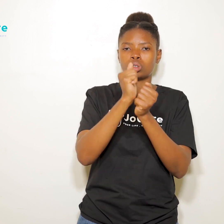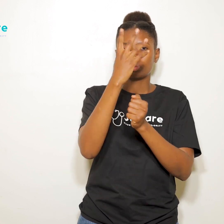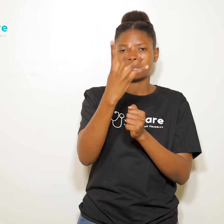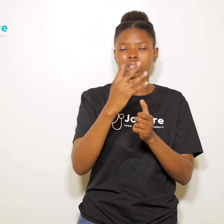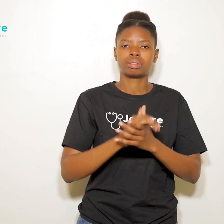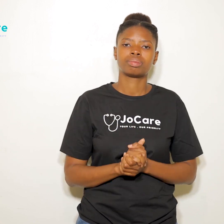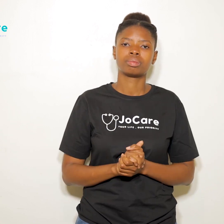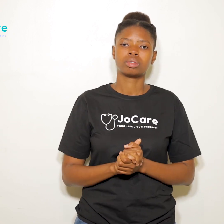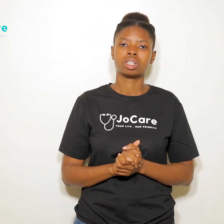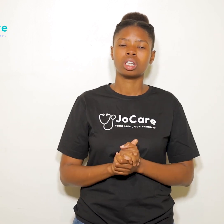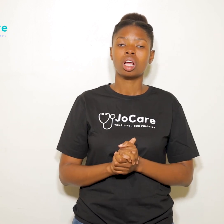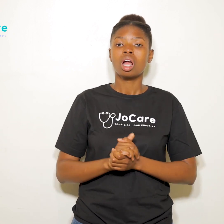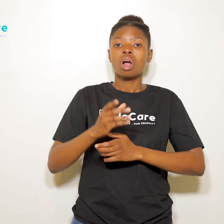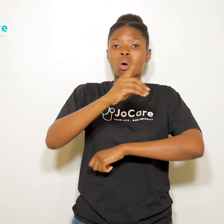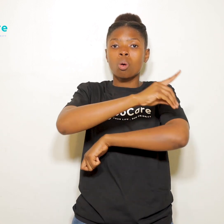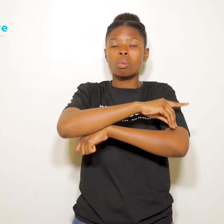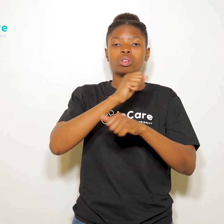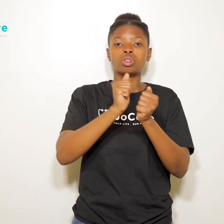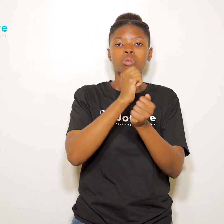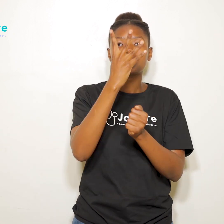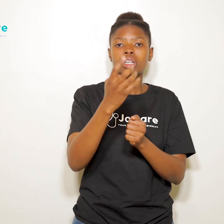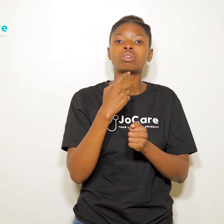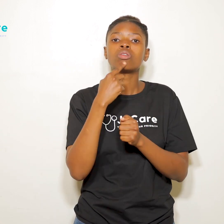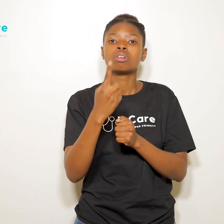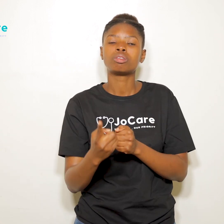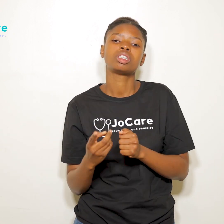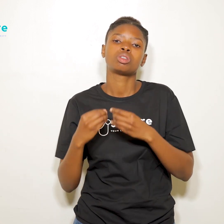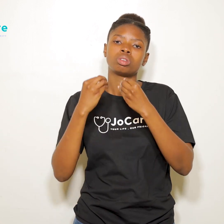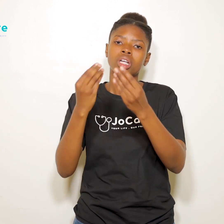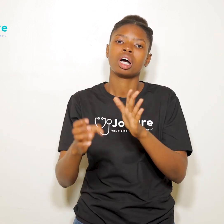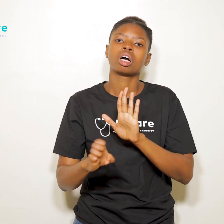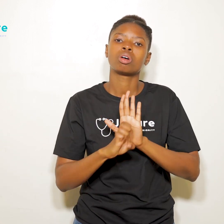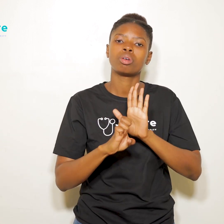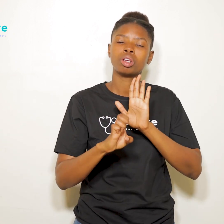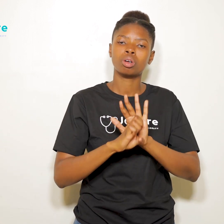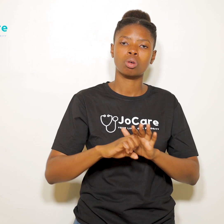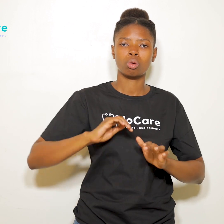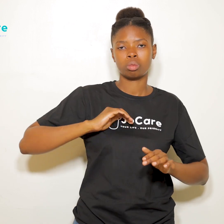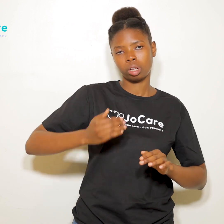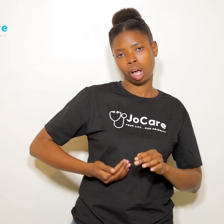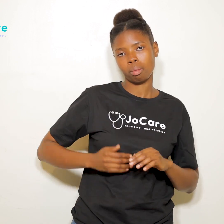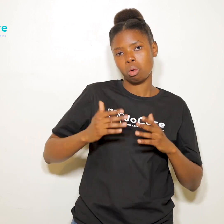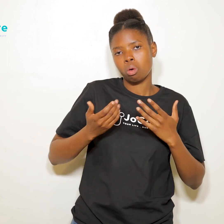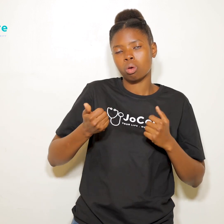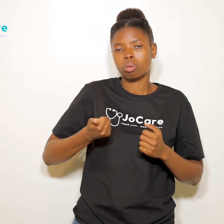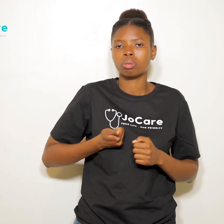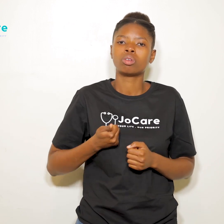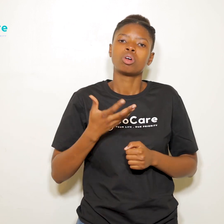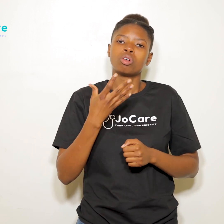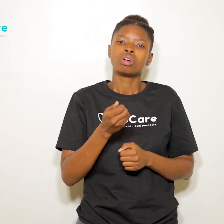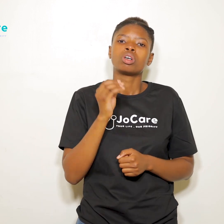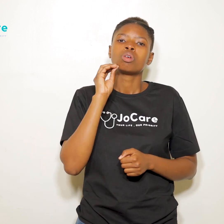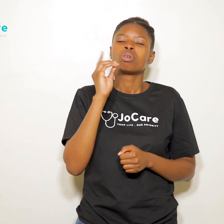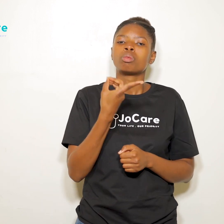Umunsi wa 14 nawo twe twawuvuze tutanga urugero rw'umudamu cyangwa umukobwa ufite ukwezi kugira